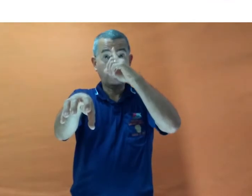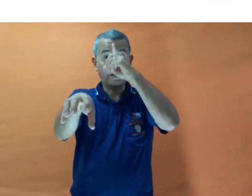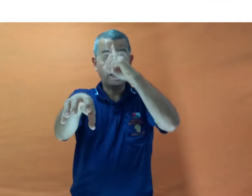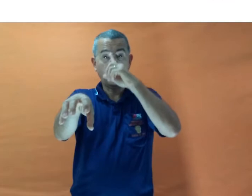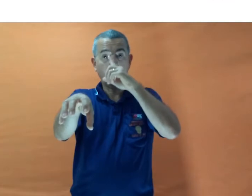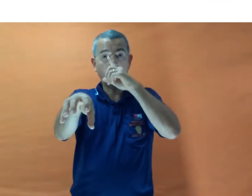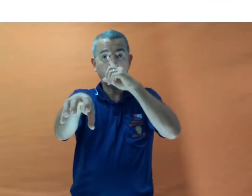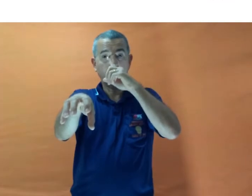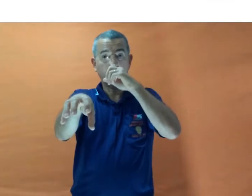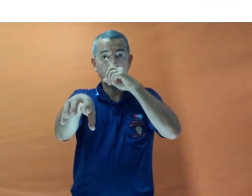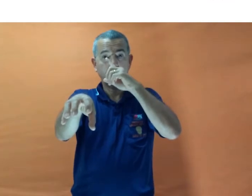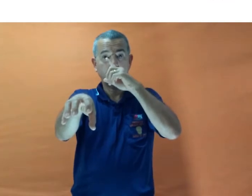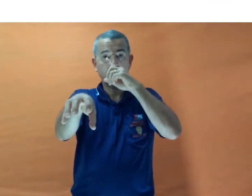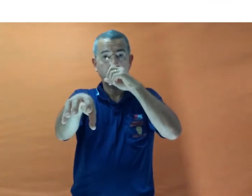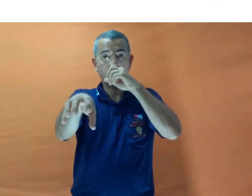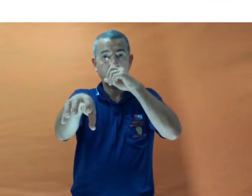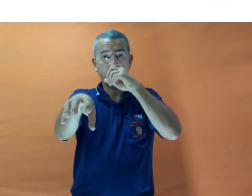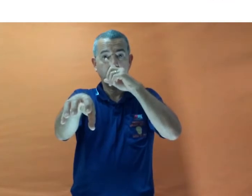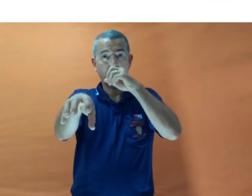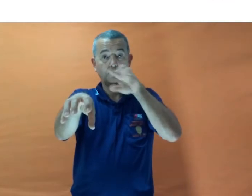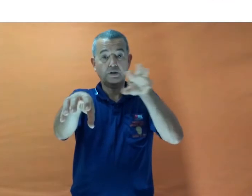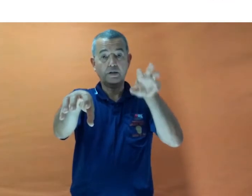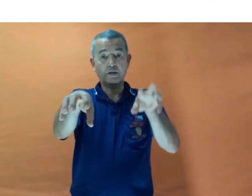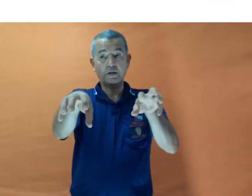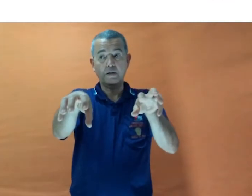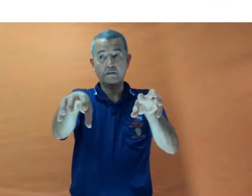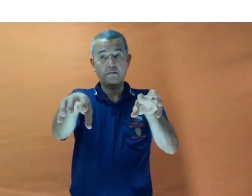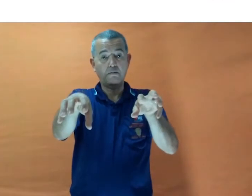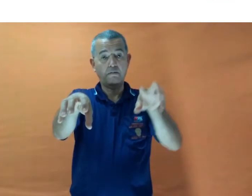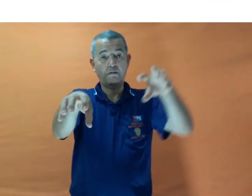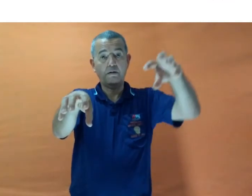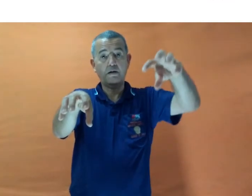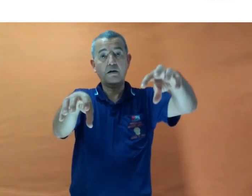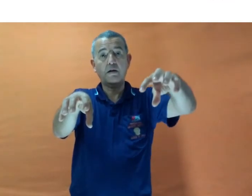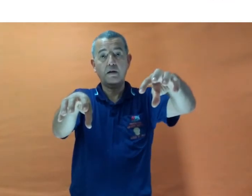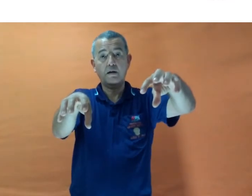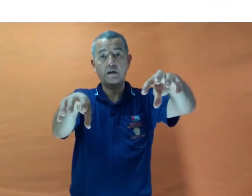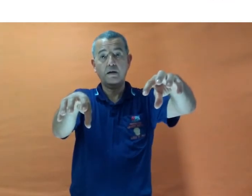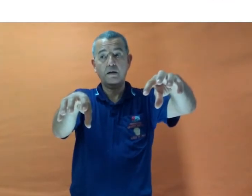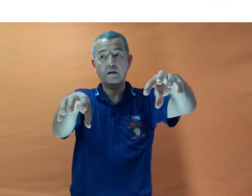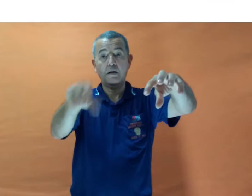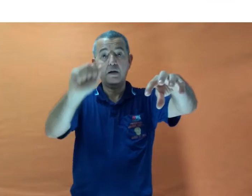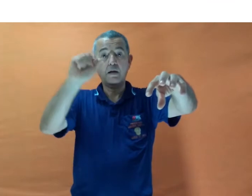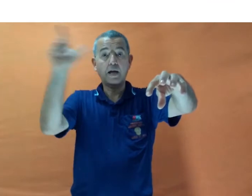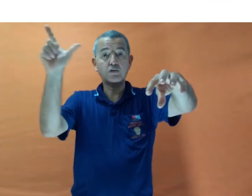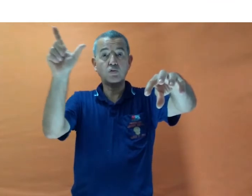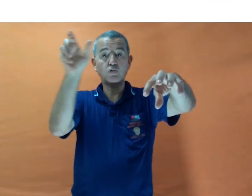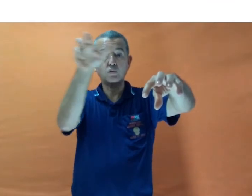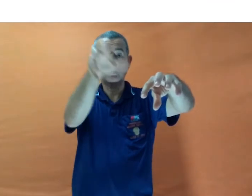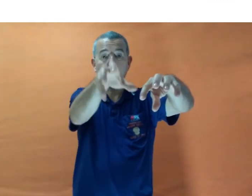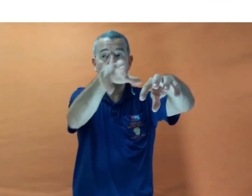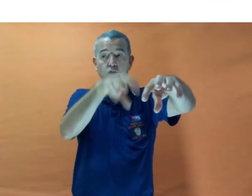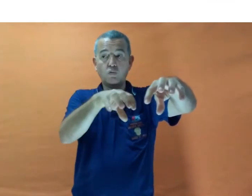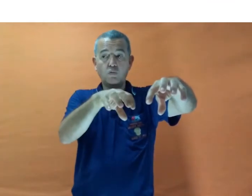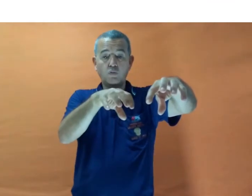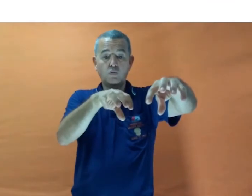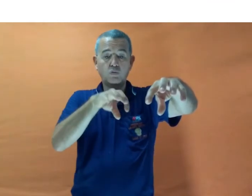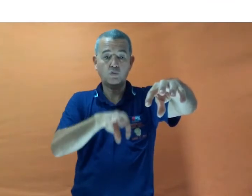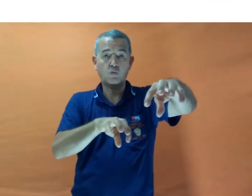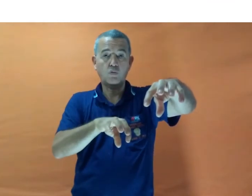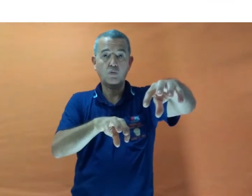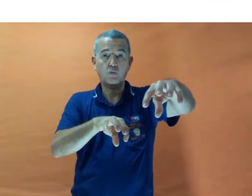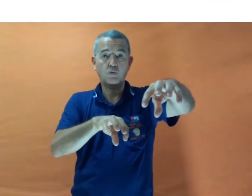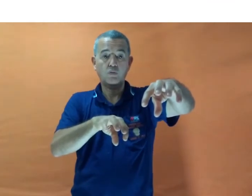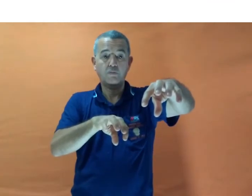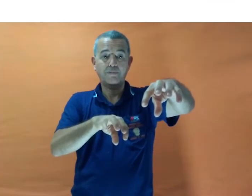A amarela está aqui e aqui. E azul, tum, tum, tum.